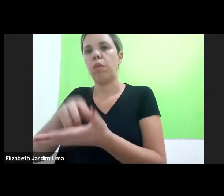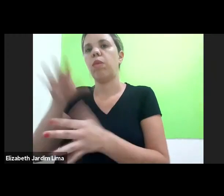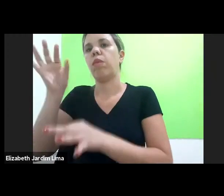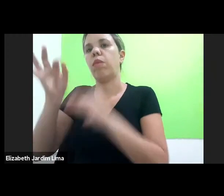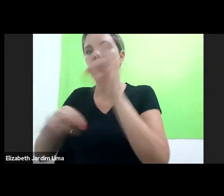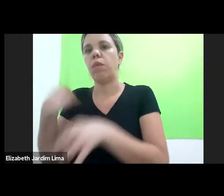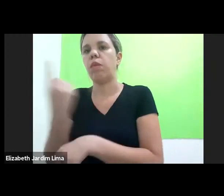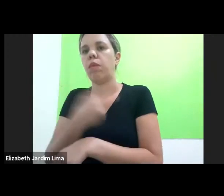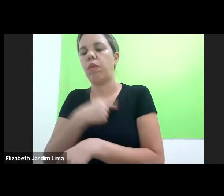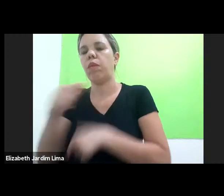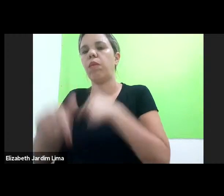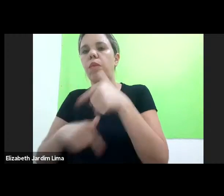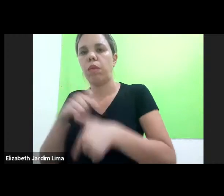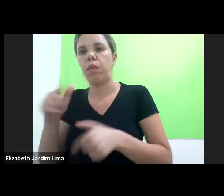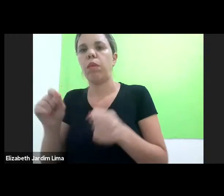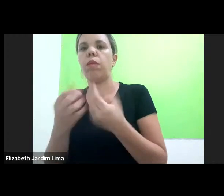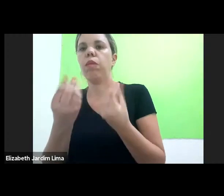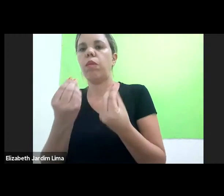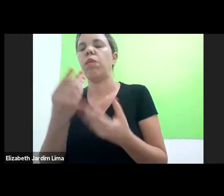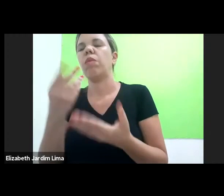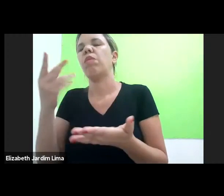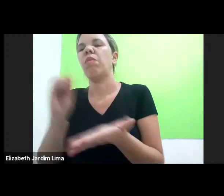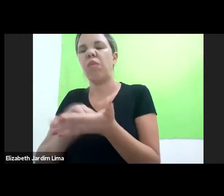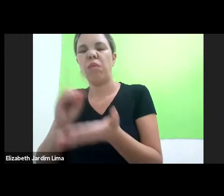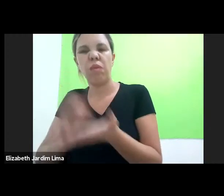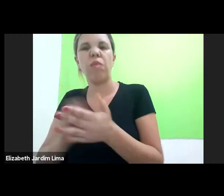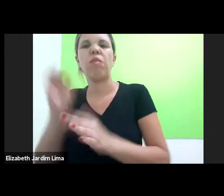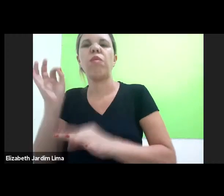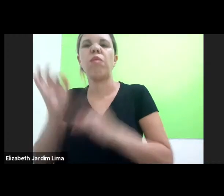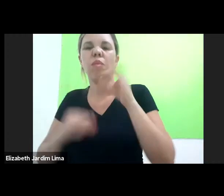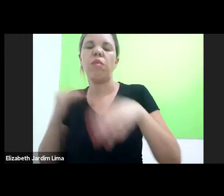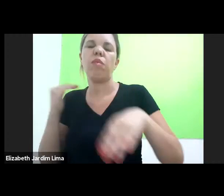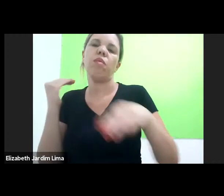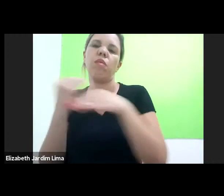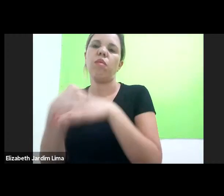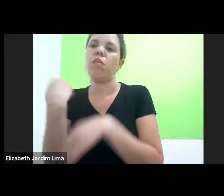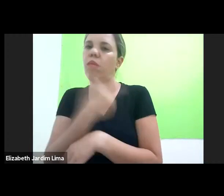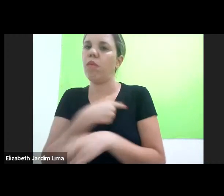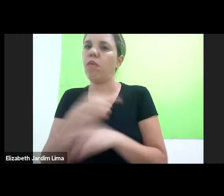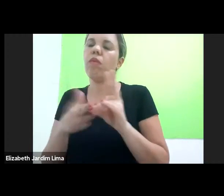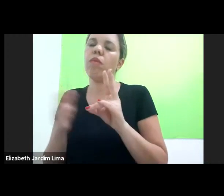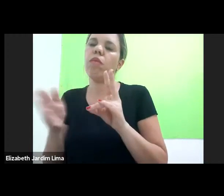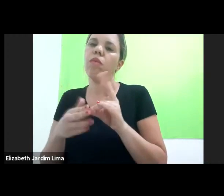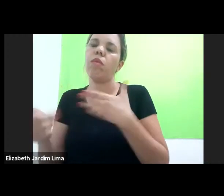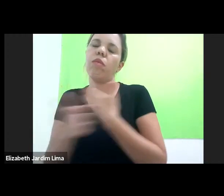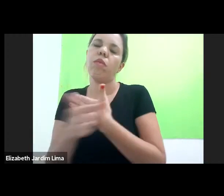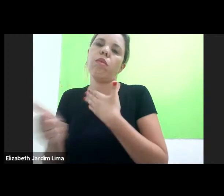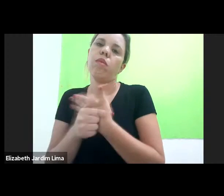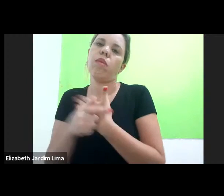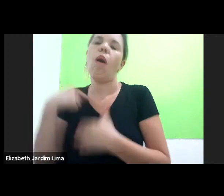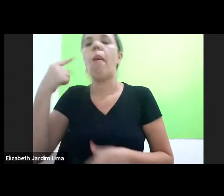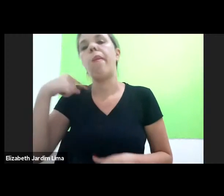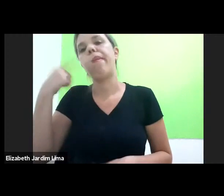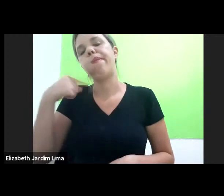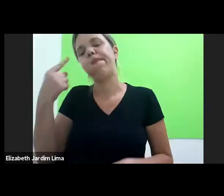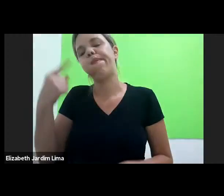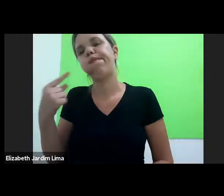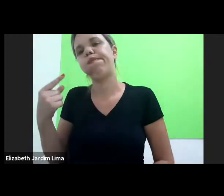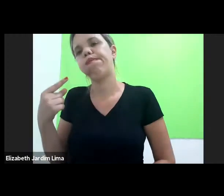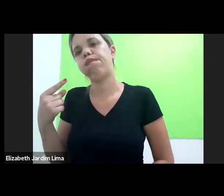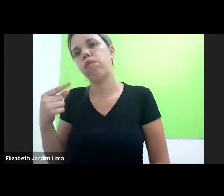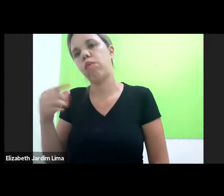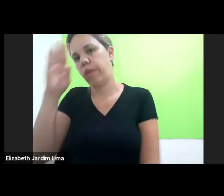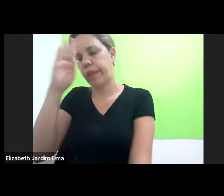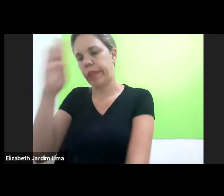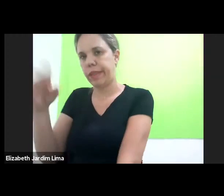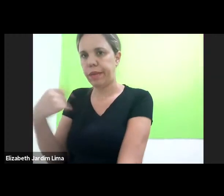se opera muitas injustiças para nós, povos indígenas. O nosso papel enquanto advogados e advogadas, e principalmente a